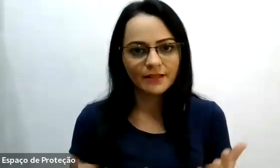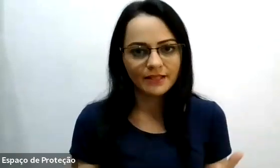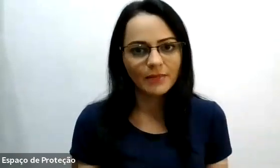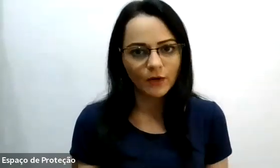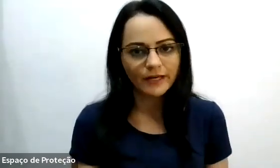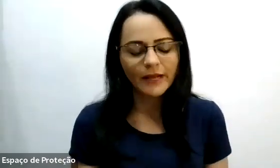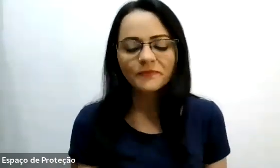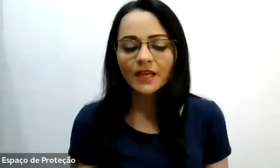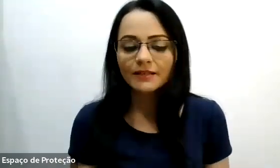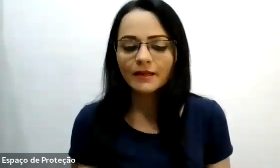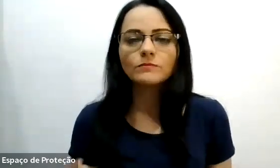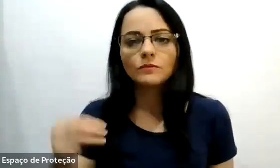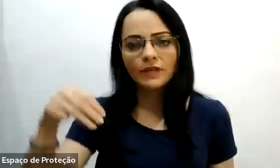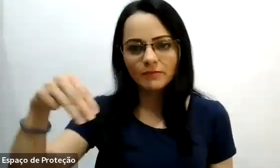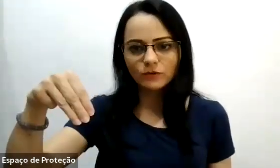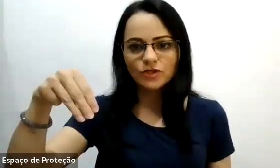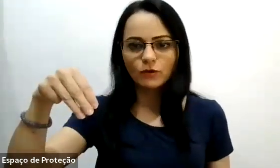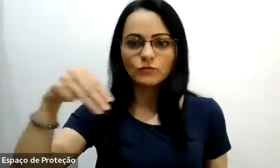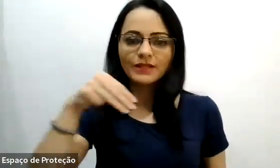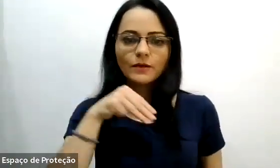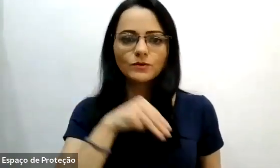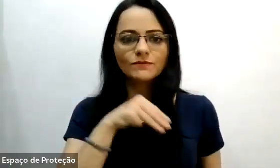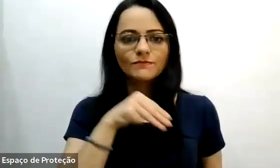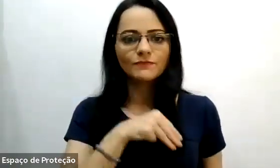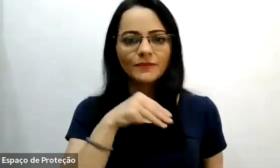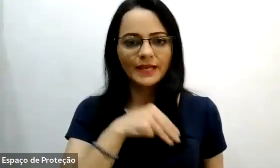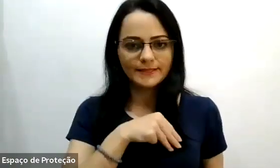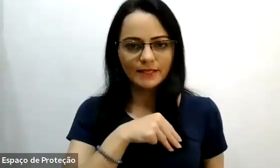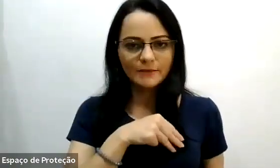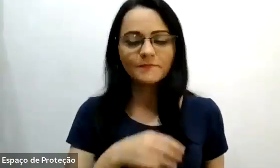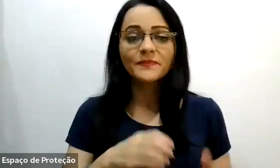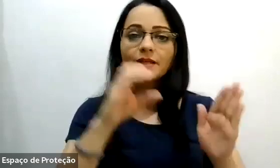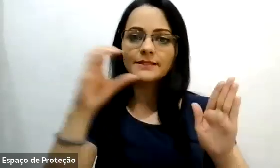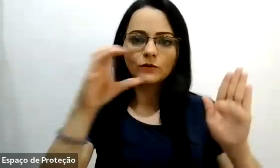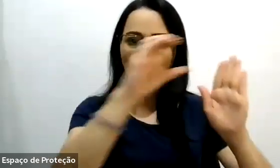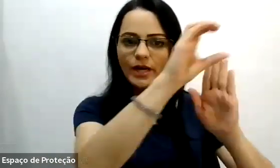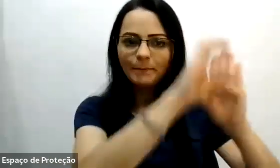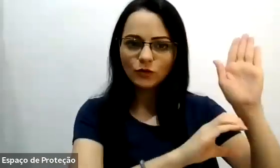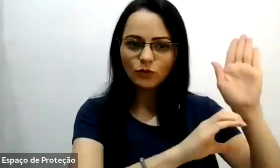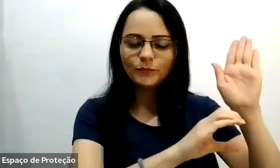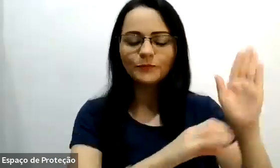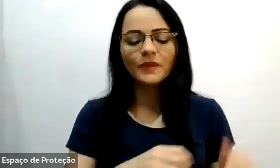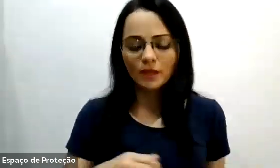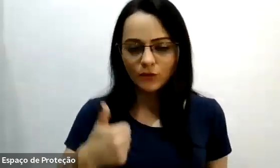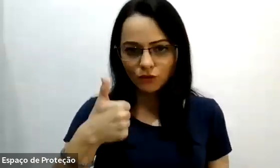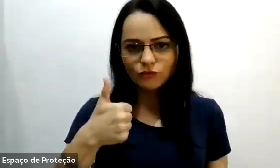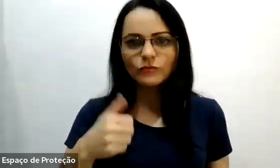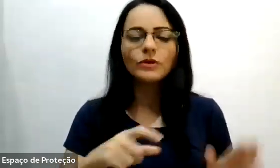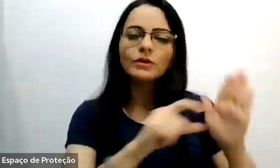entender melhor, né? Então, lembrando, o sinal de Mateus é esse aqui, sinal de capítulo 1 e